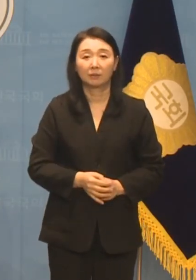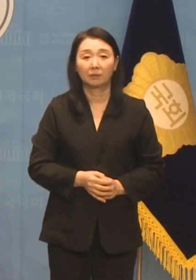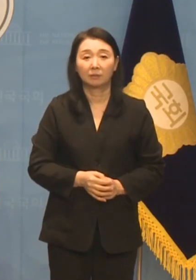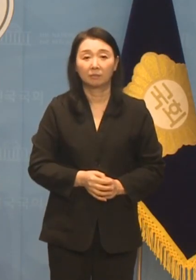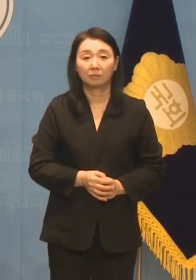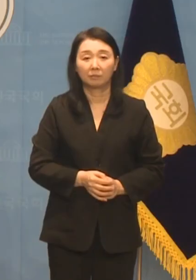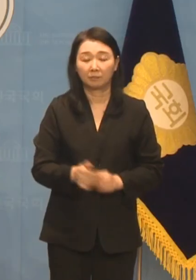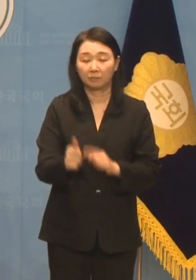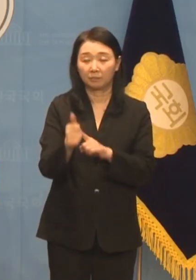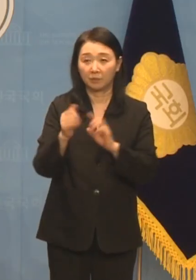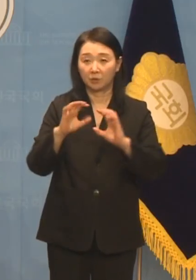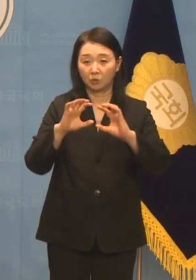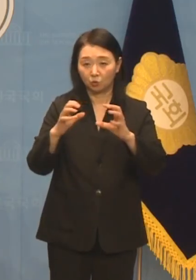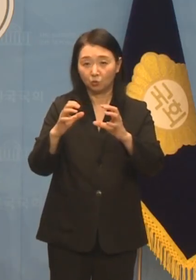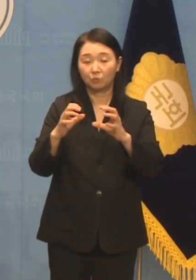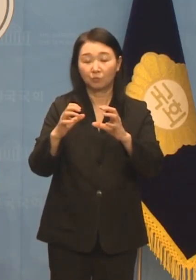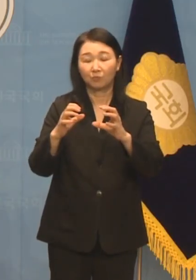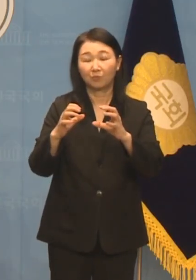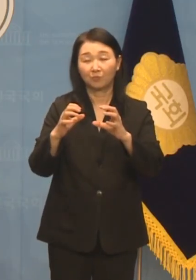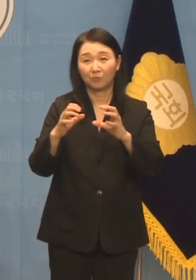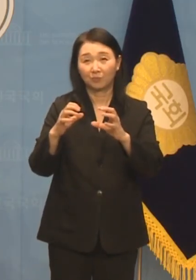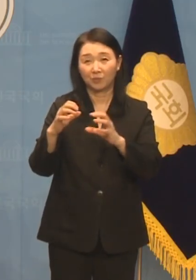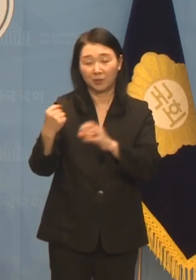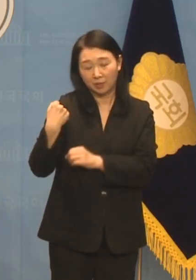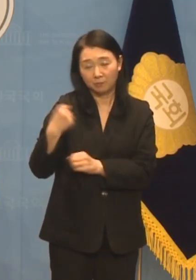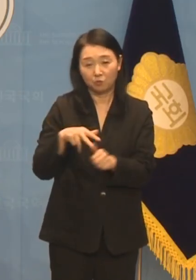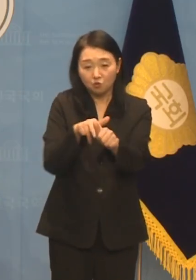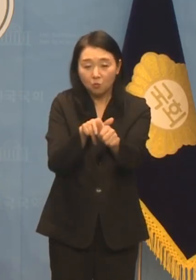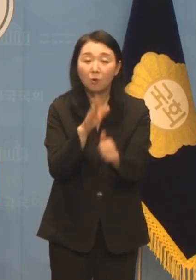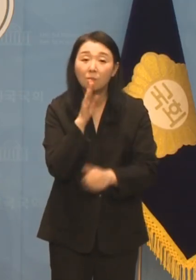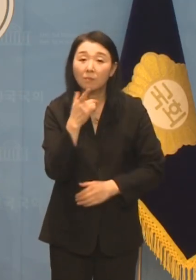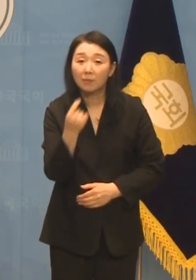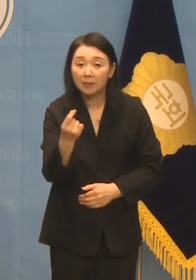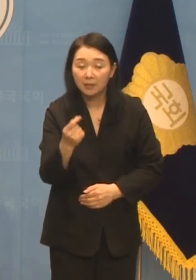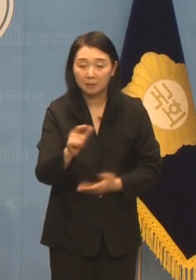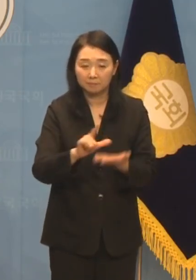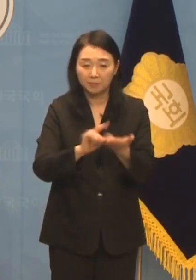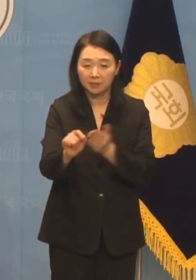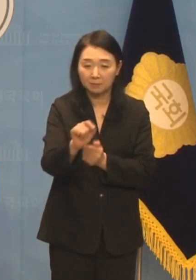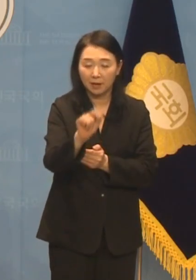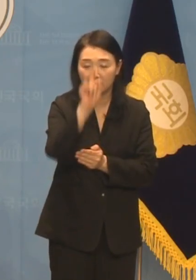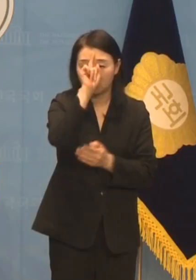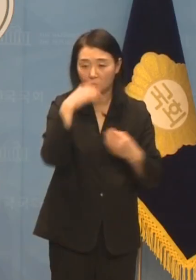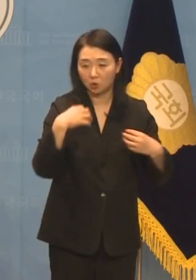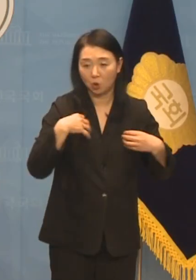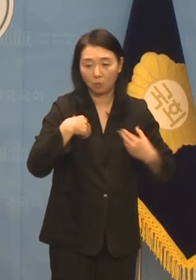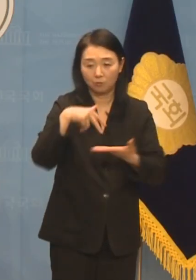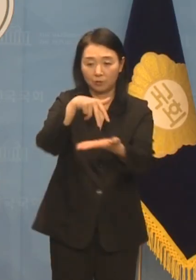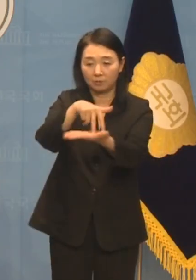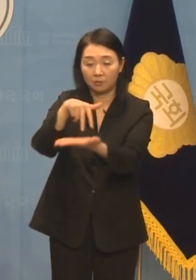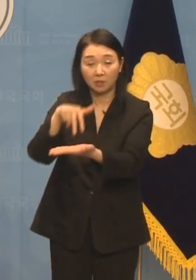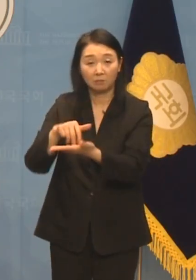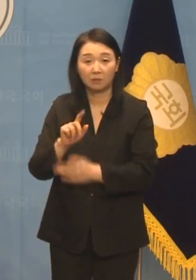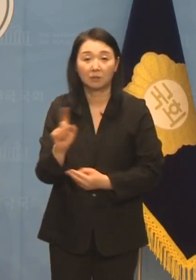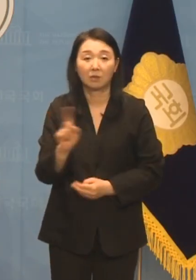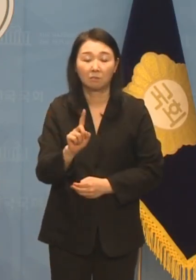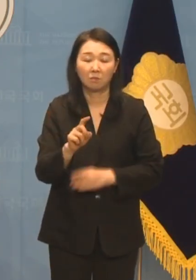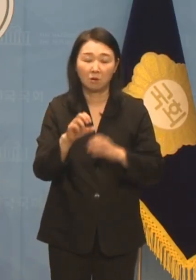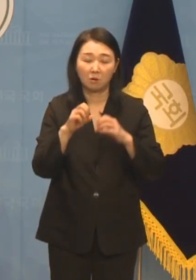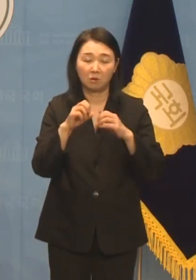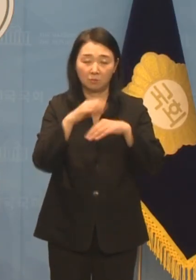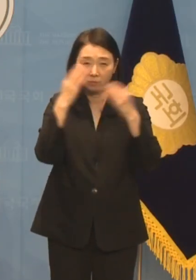그가 국민의 후보가 된다면 각 지방자치단체의 관점에서도